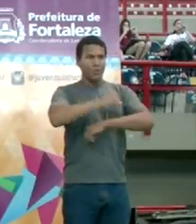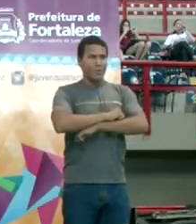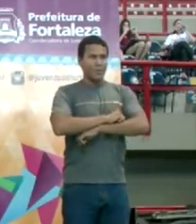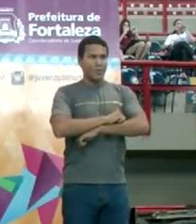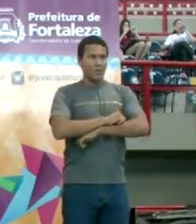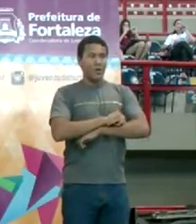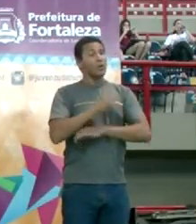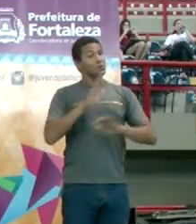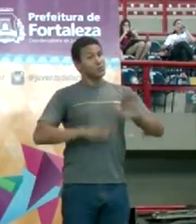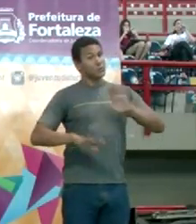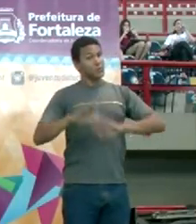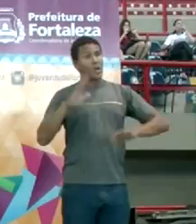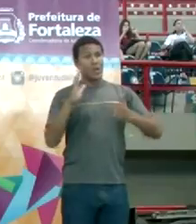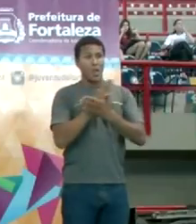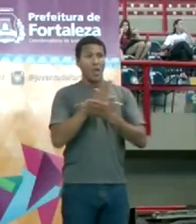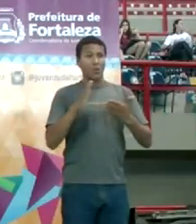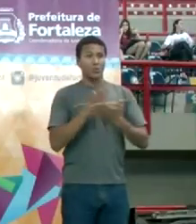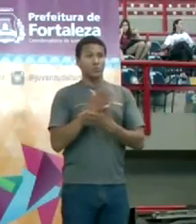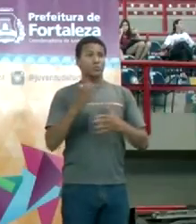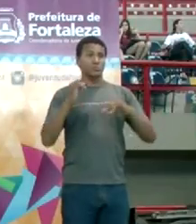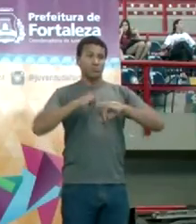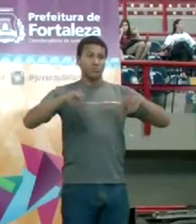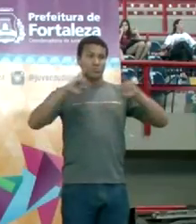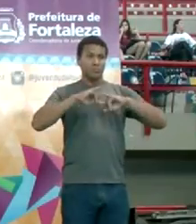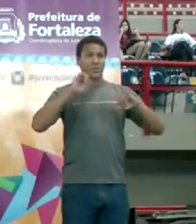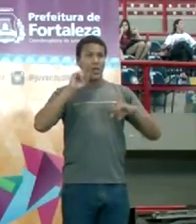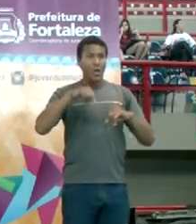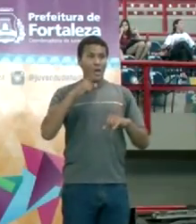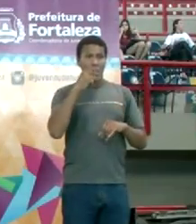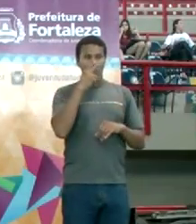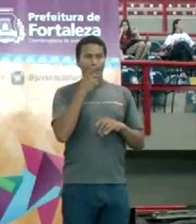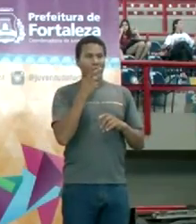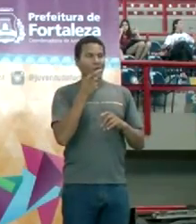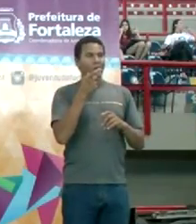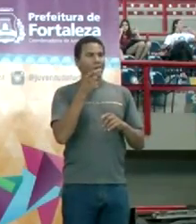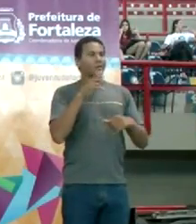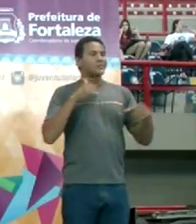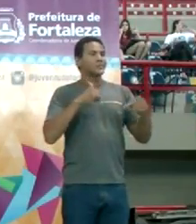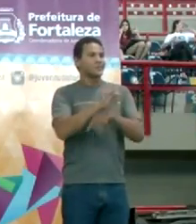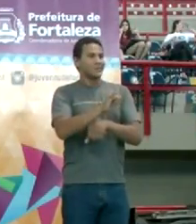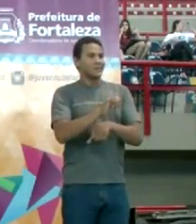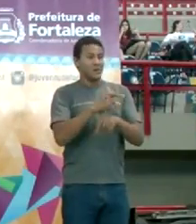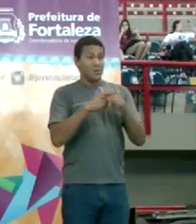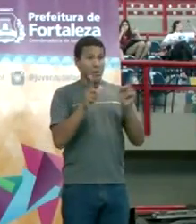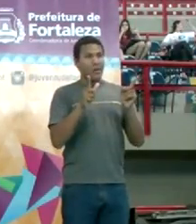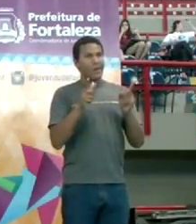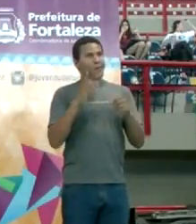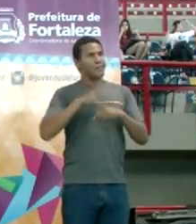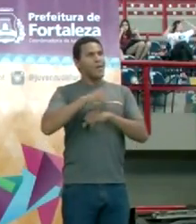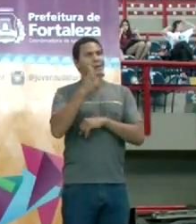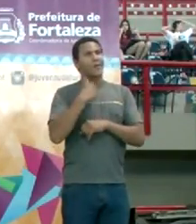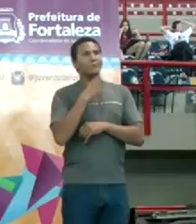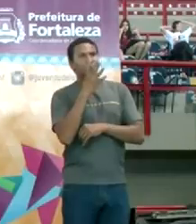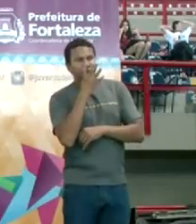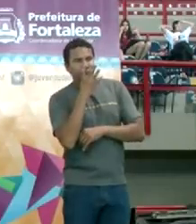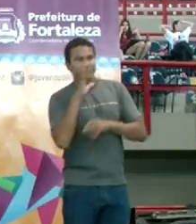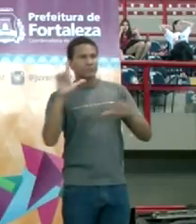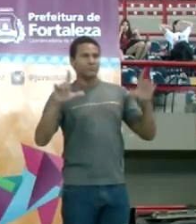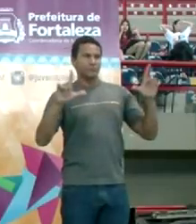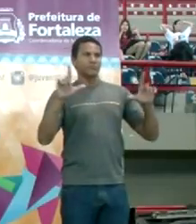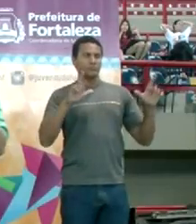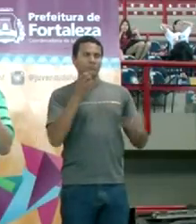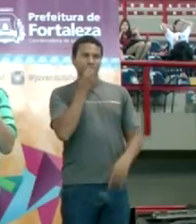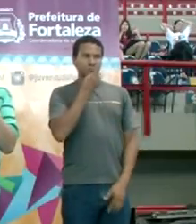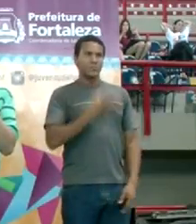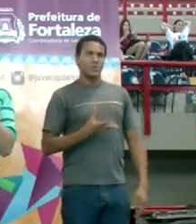são manipuladas, né? Mas mesmo assim, é melhor você ter uma informação manipulada do que você não ter informação nenhuma, tá? Aí